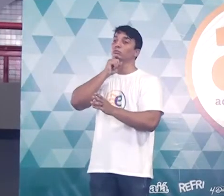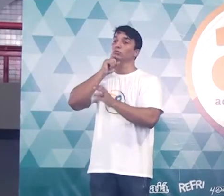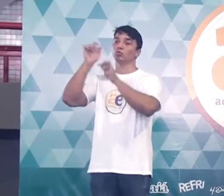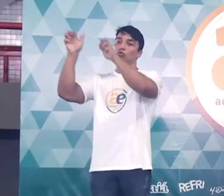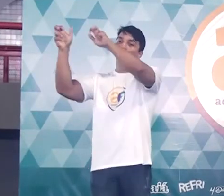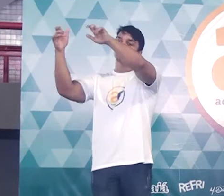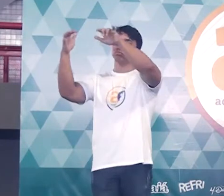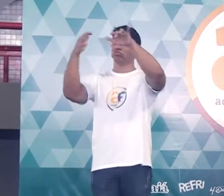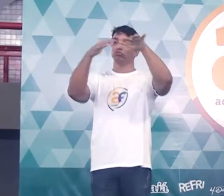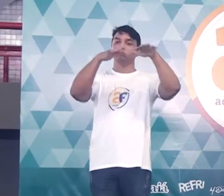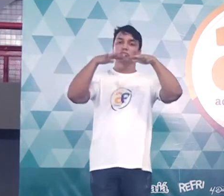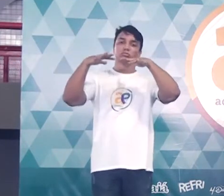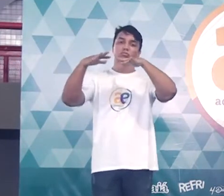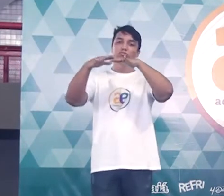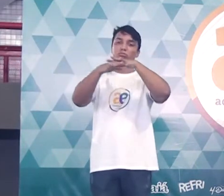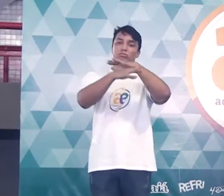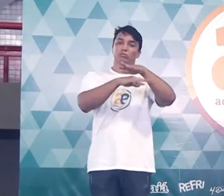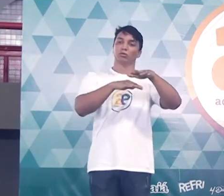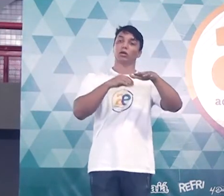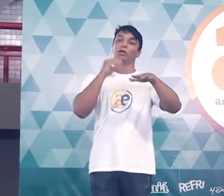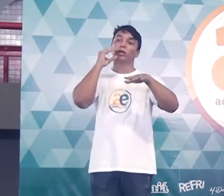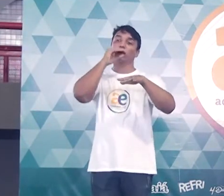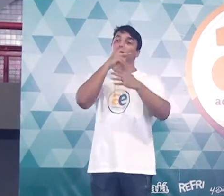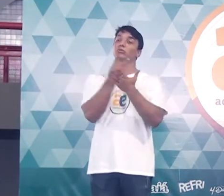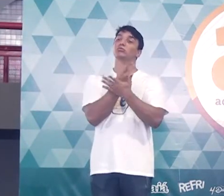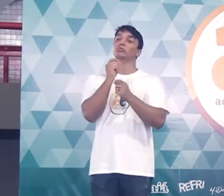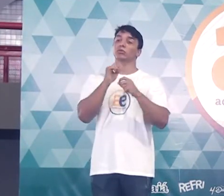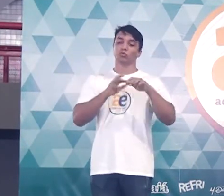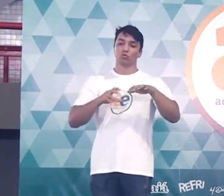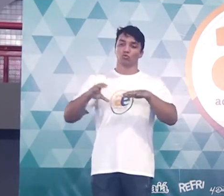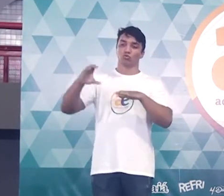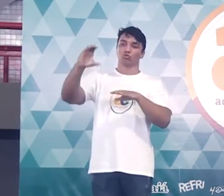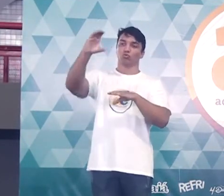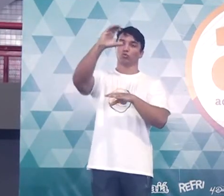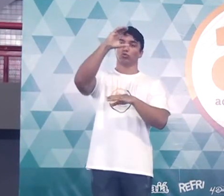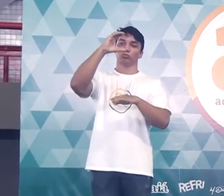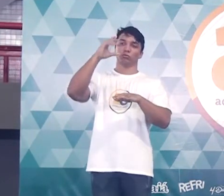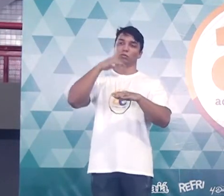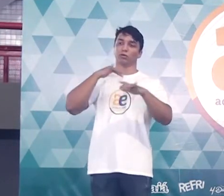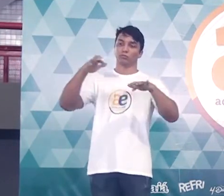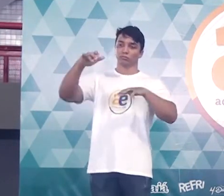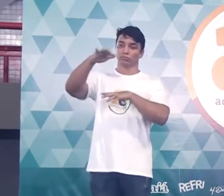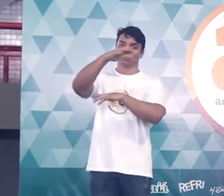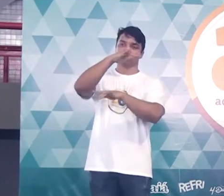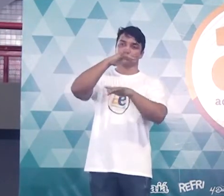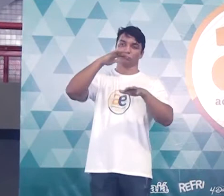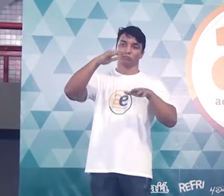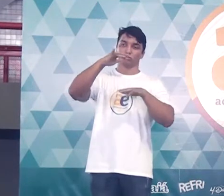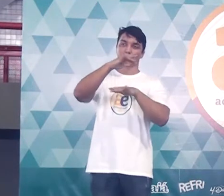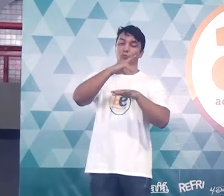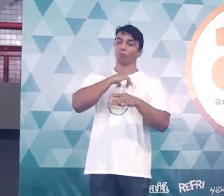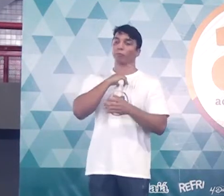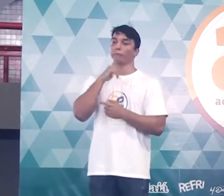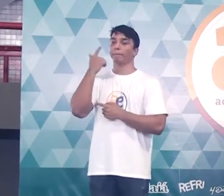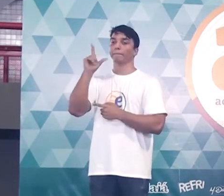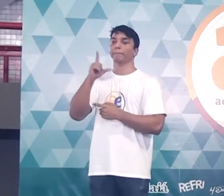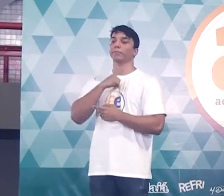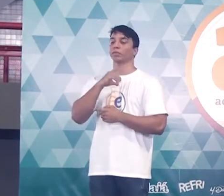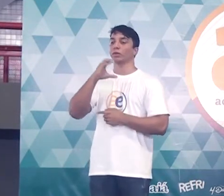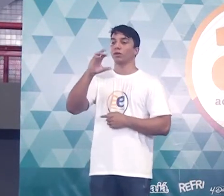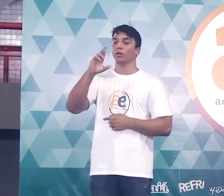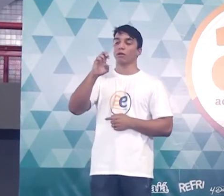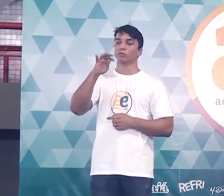desce e o ar quente sobe. Então o processo se torna mais intenso. O refrigerador, o congelador fica